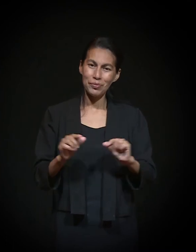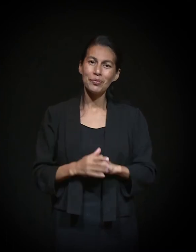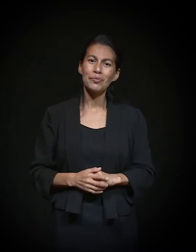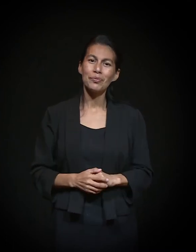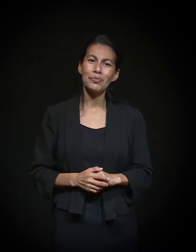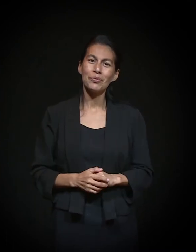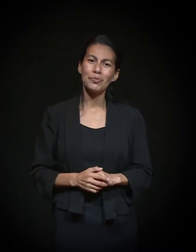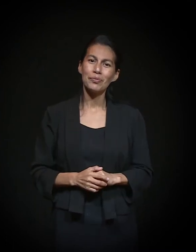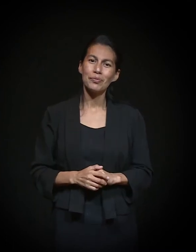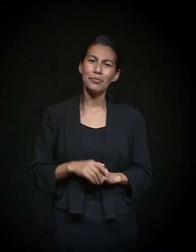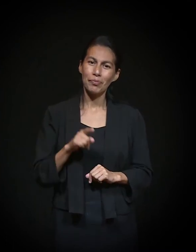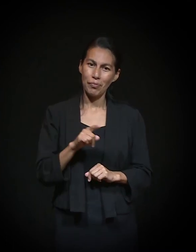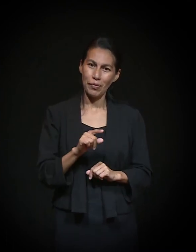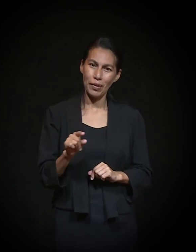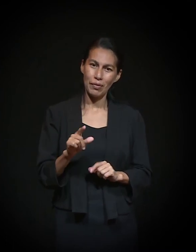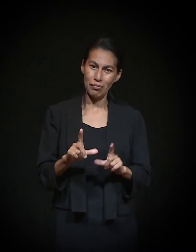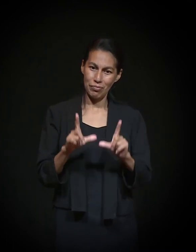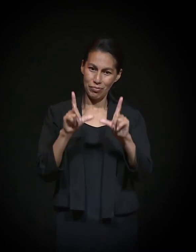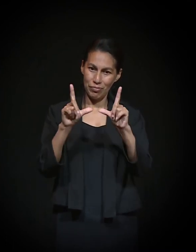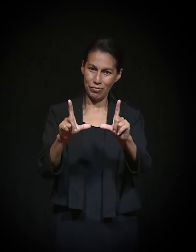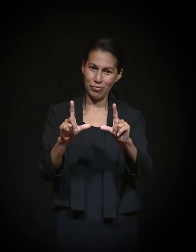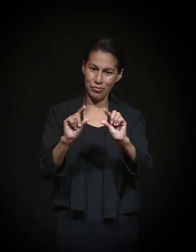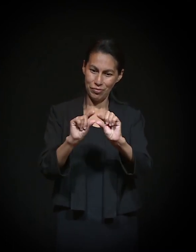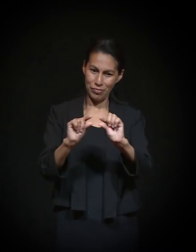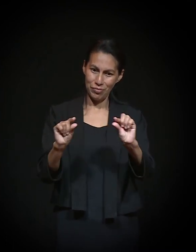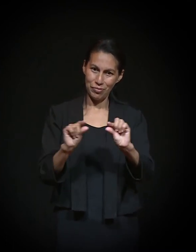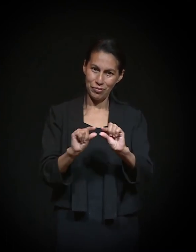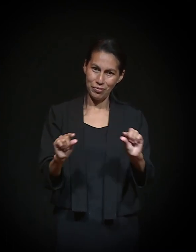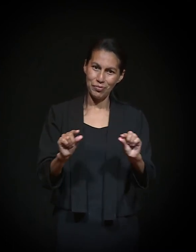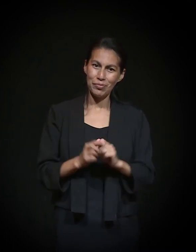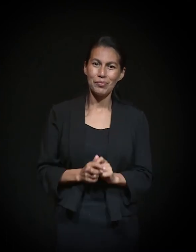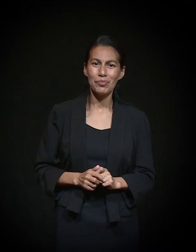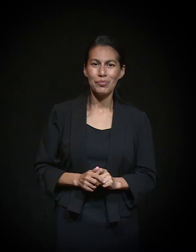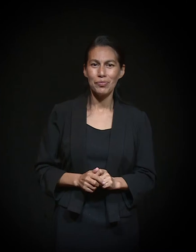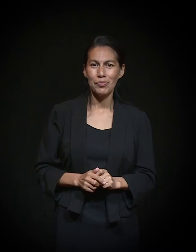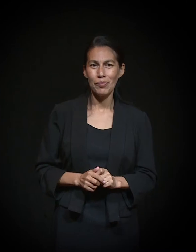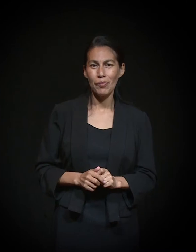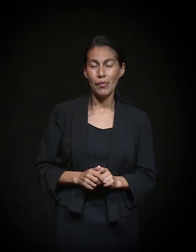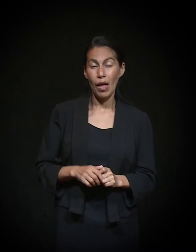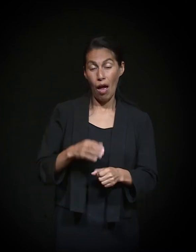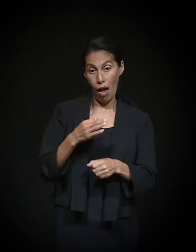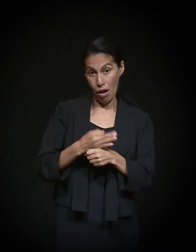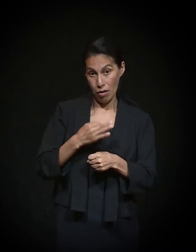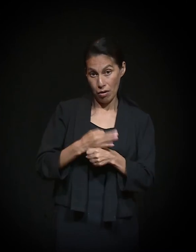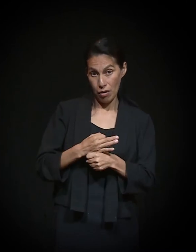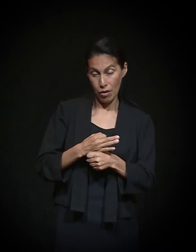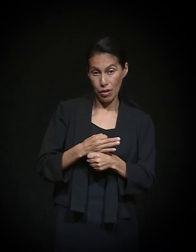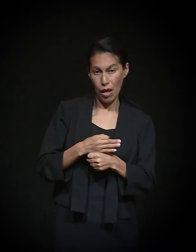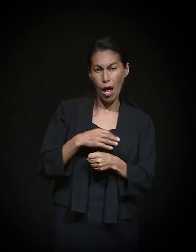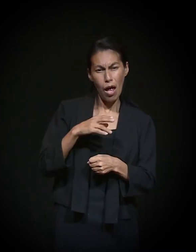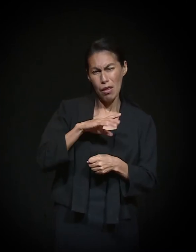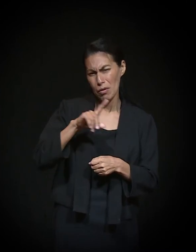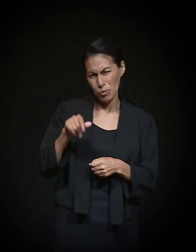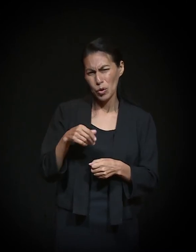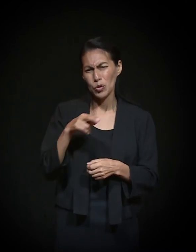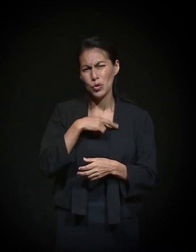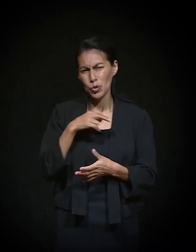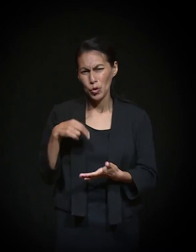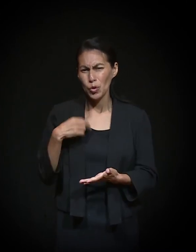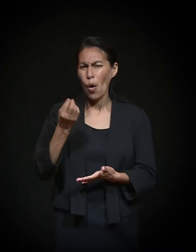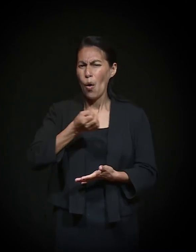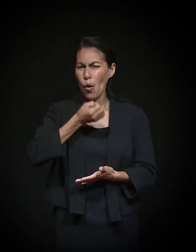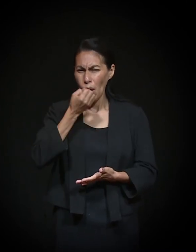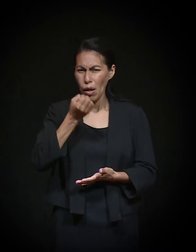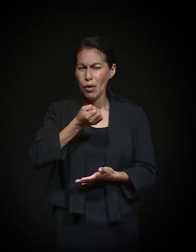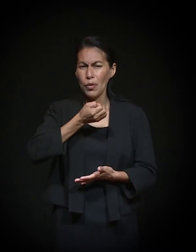están pasando o van a estar pasando en pantalla para que nosotros, tanto en el programa como fuera del